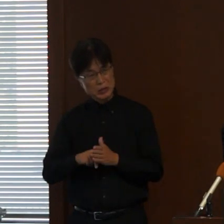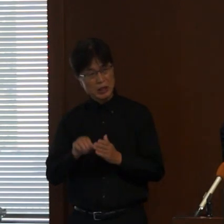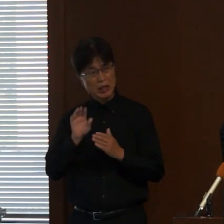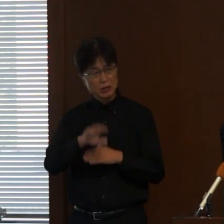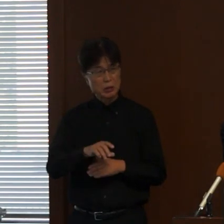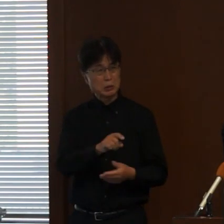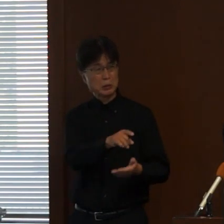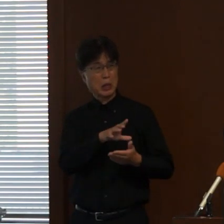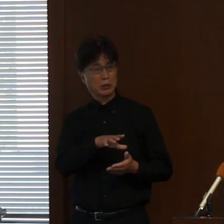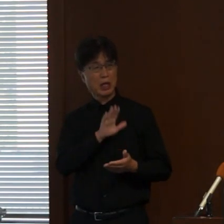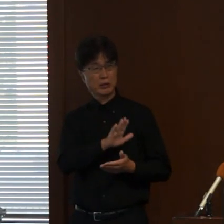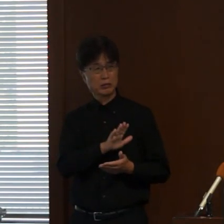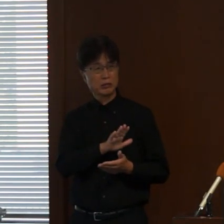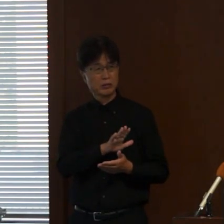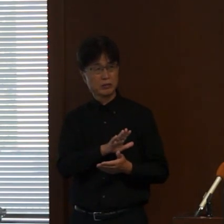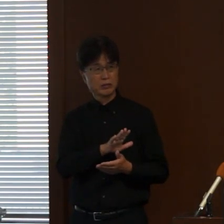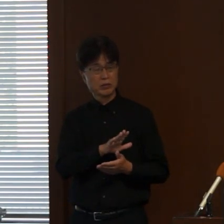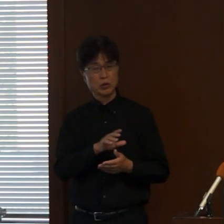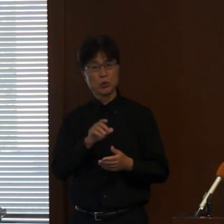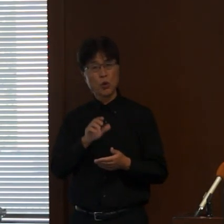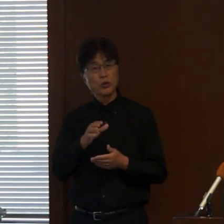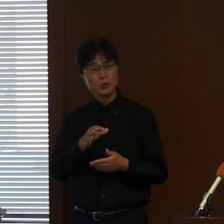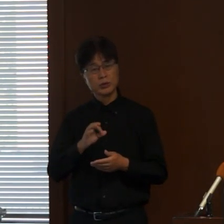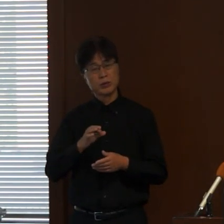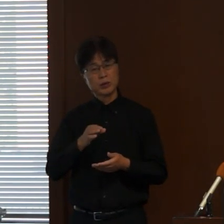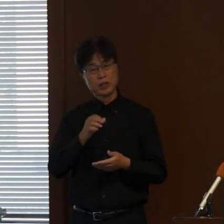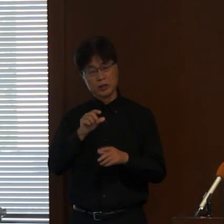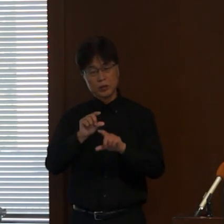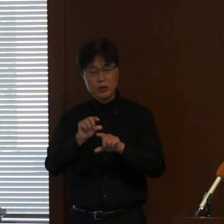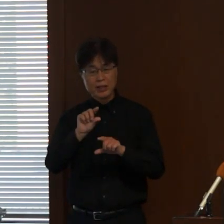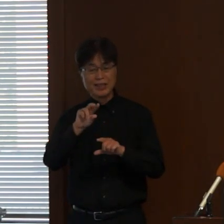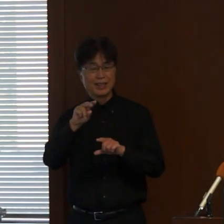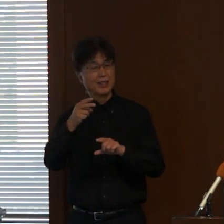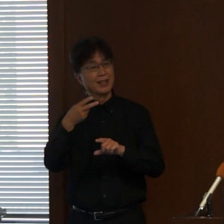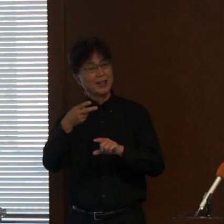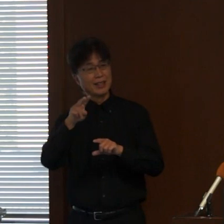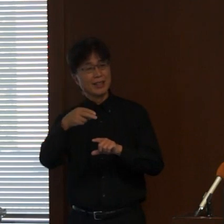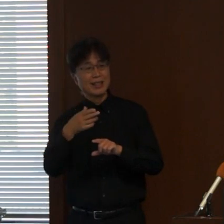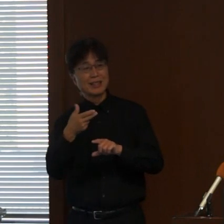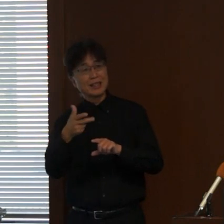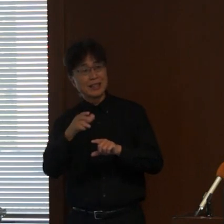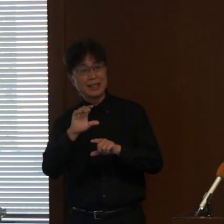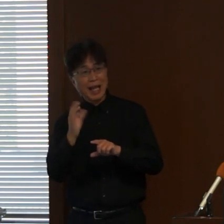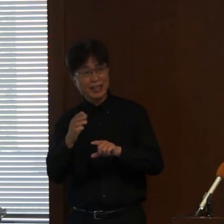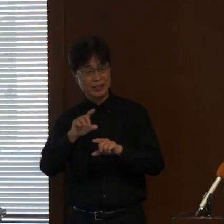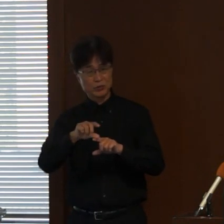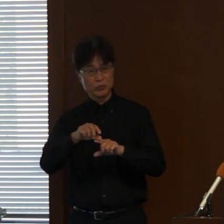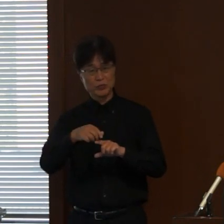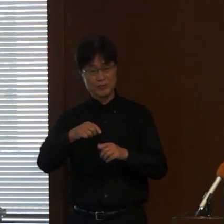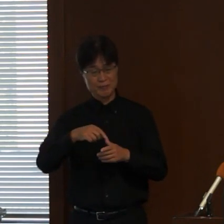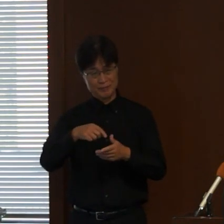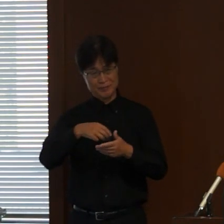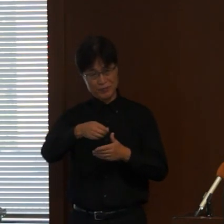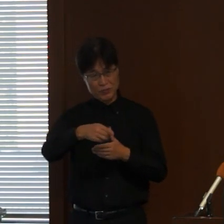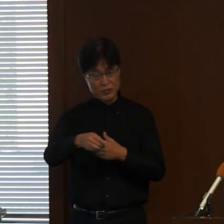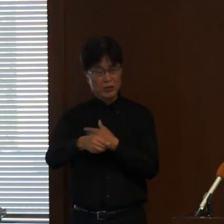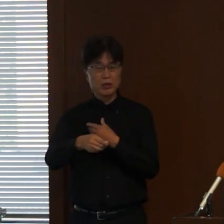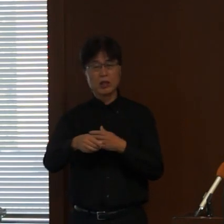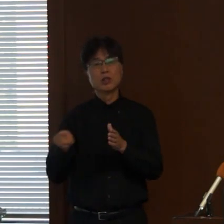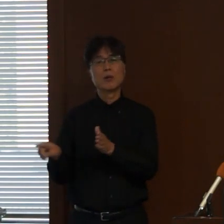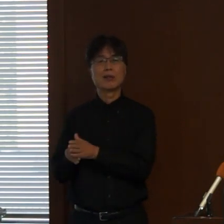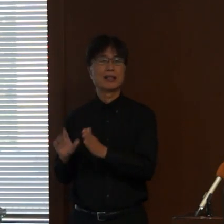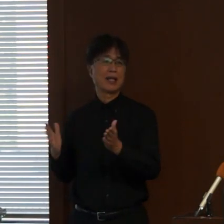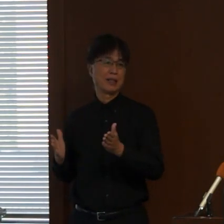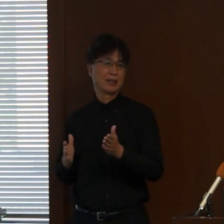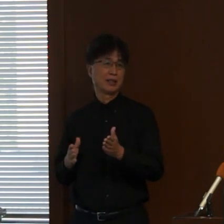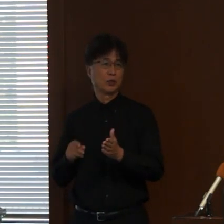金ありえないような資金なので、こういったものを活用しながらぜひ今まで考えてい